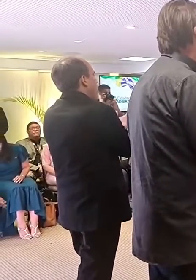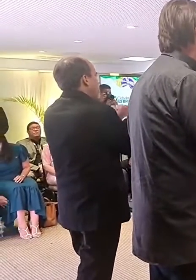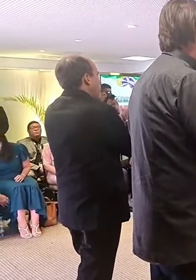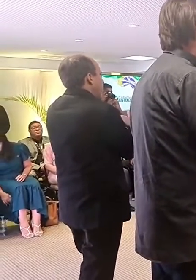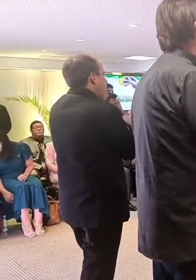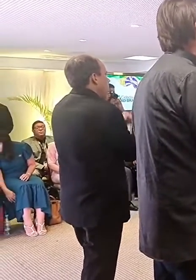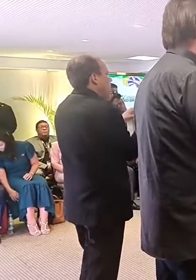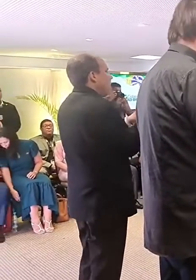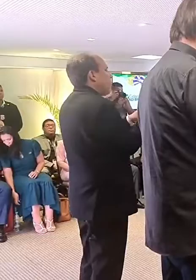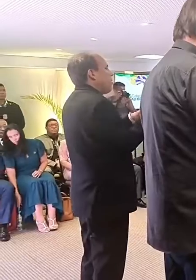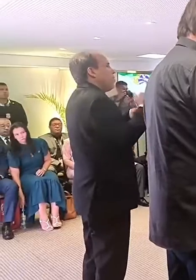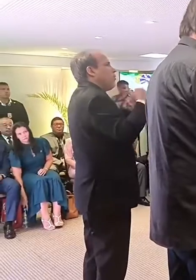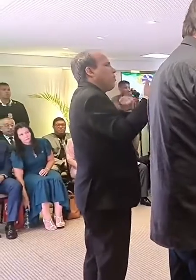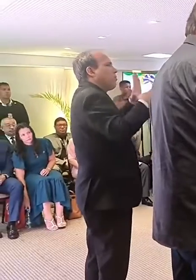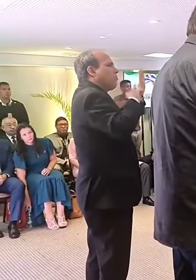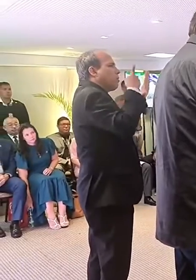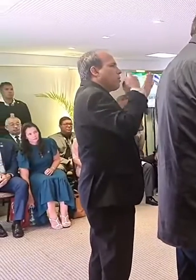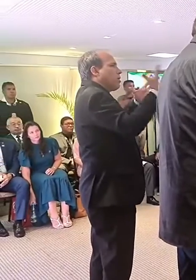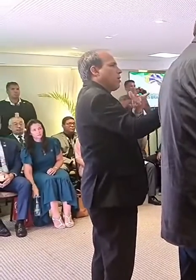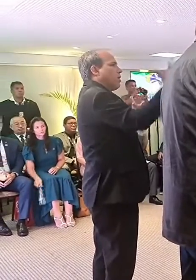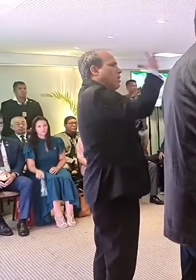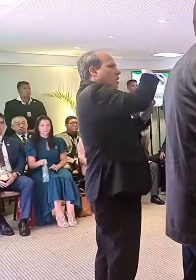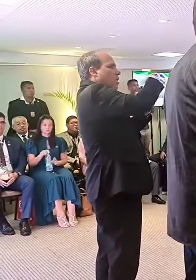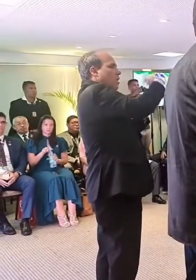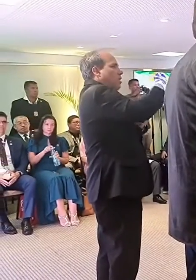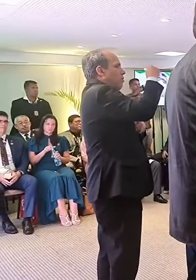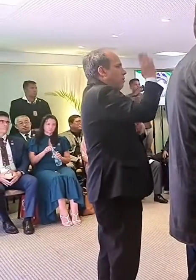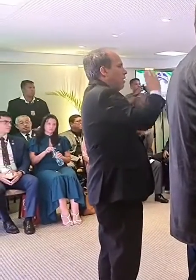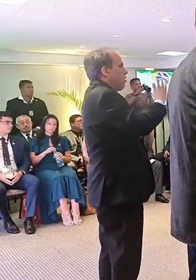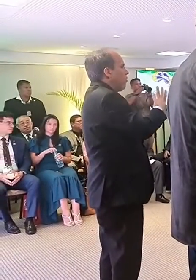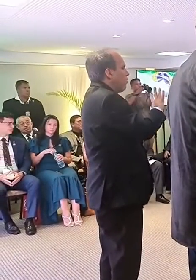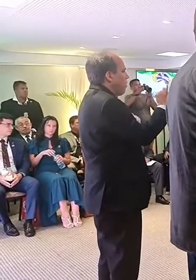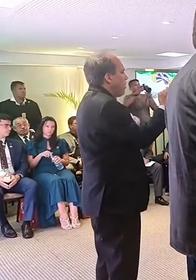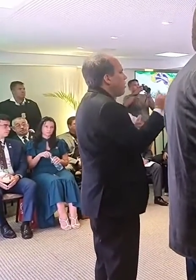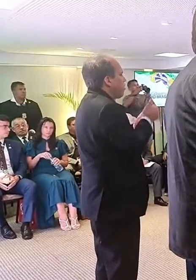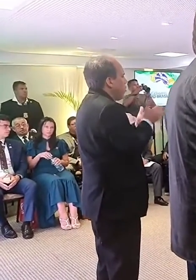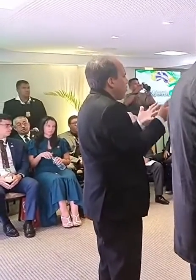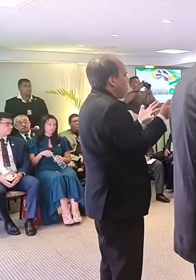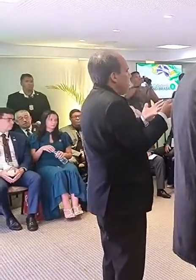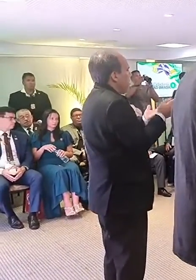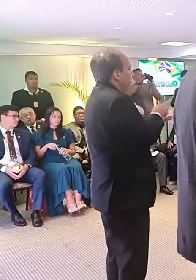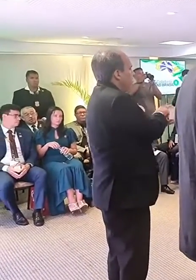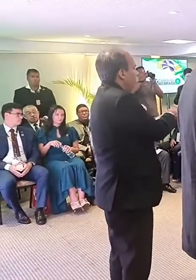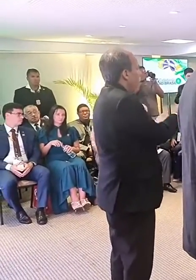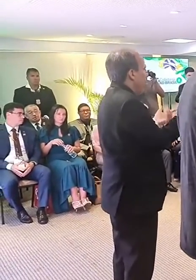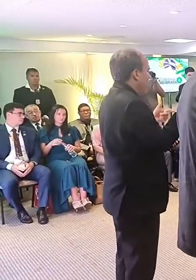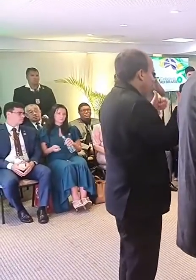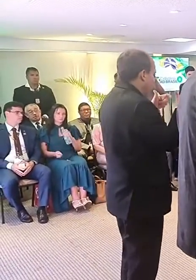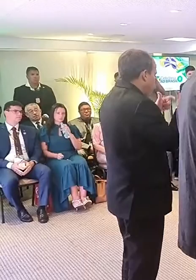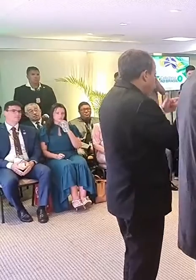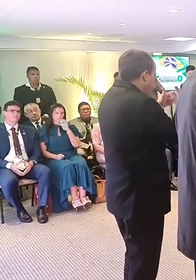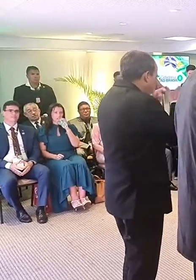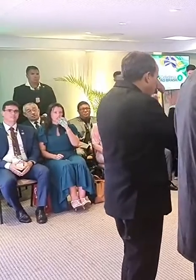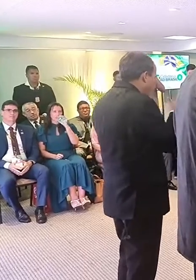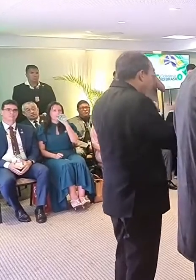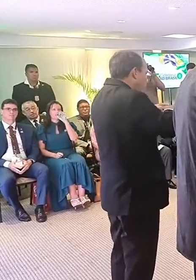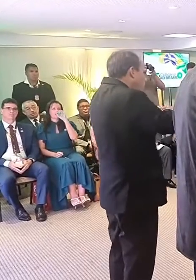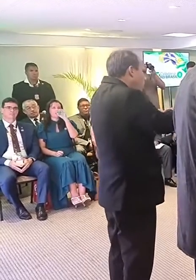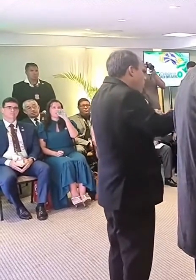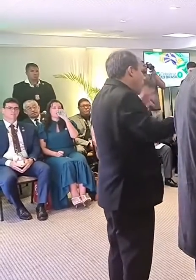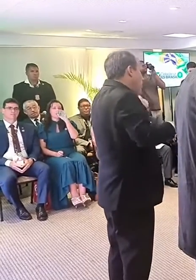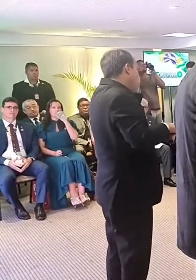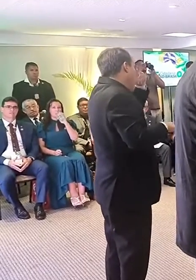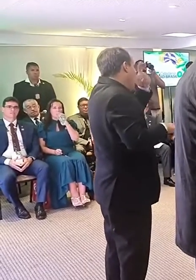promessa de fora para dentro aqui no Brasil. O Brasil é um país que tem regiões fantásticas, tocante à